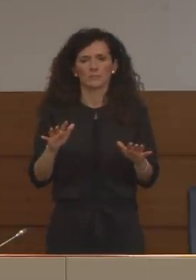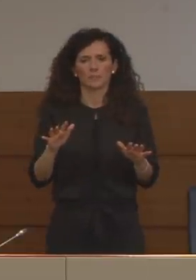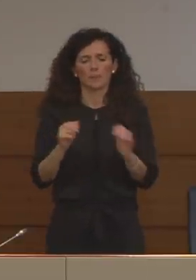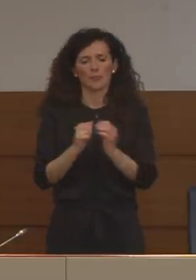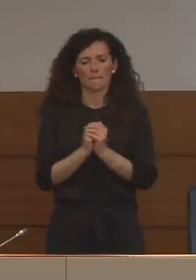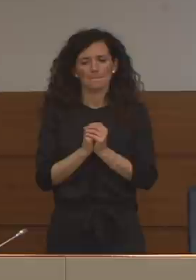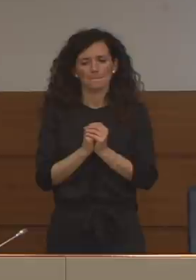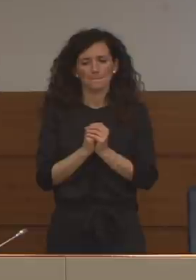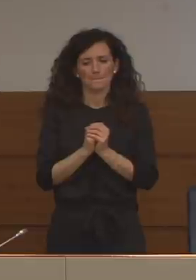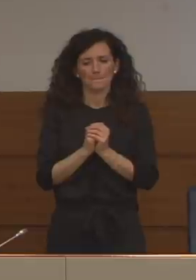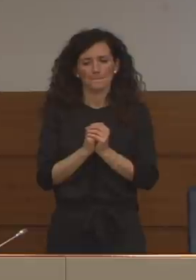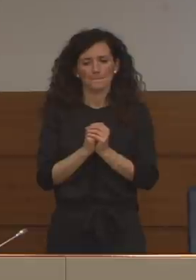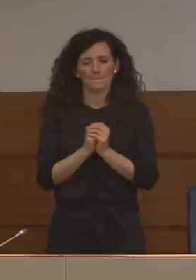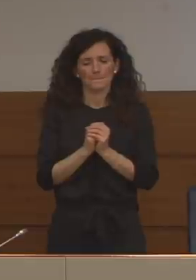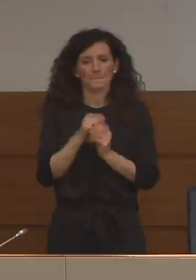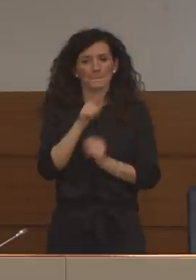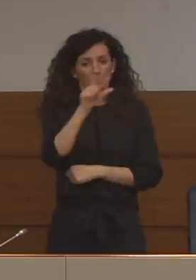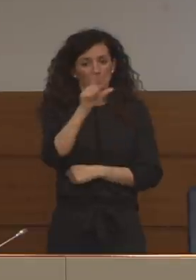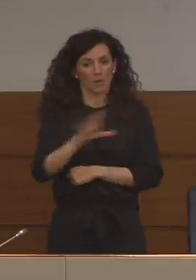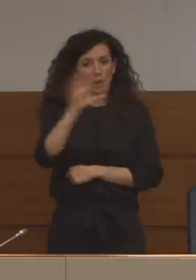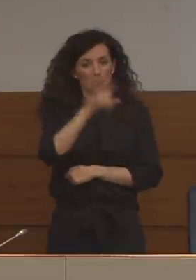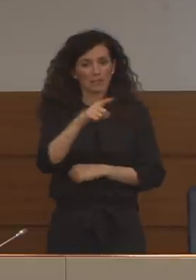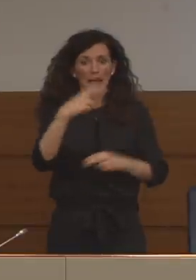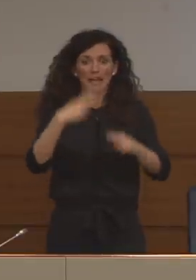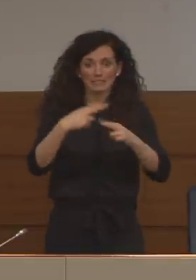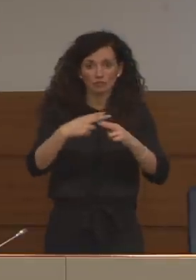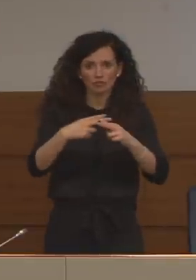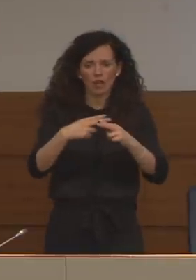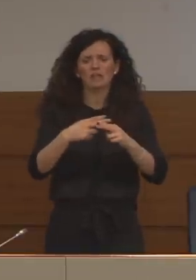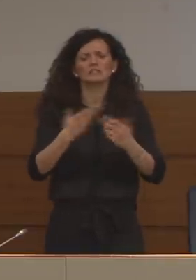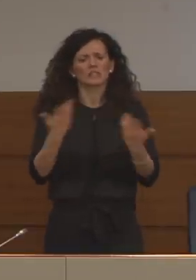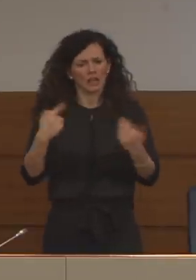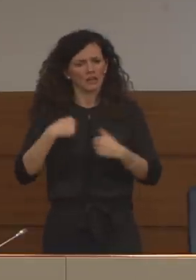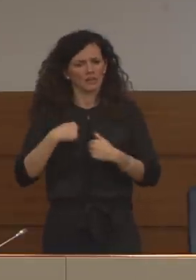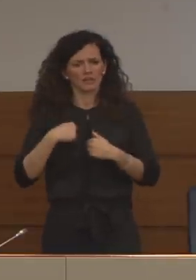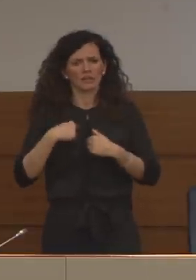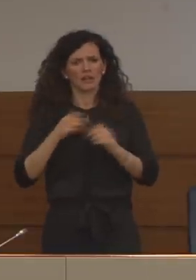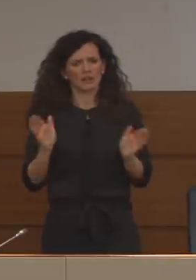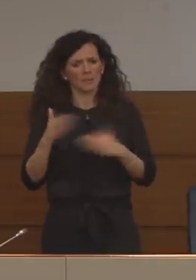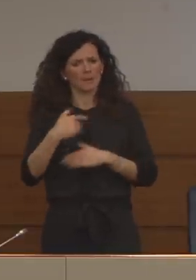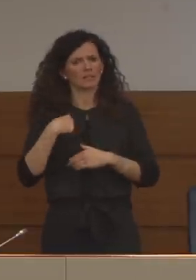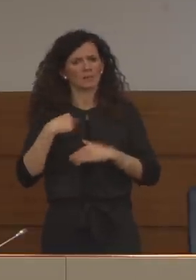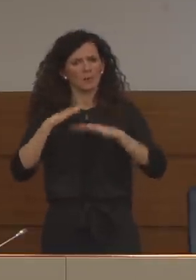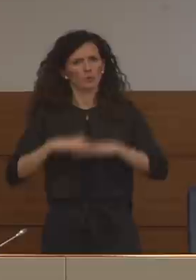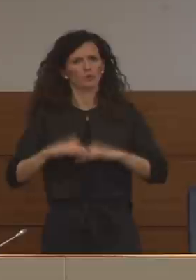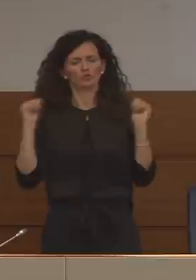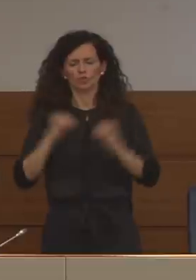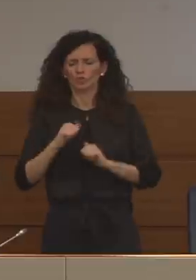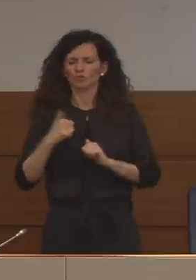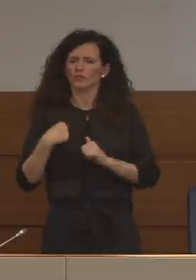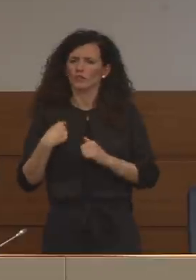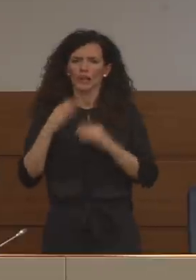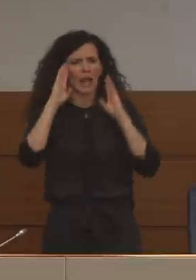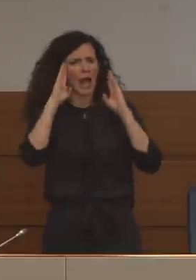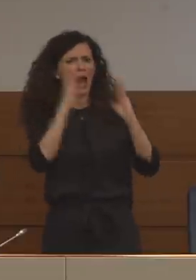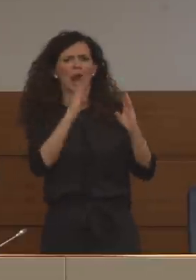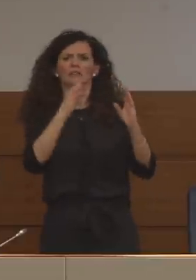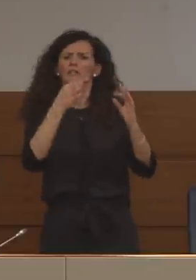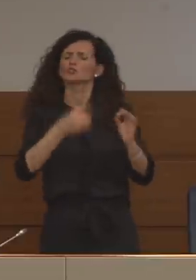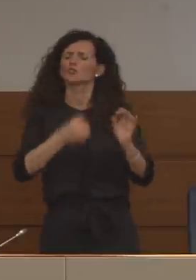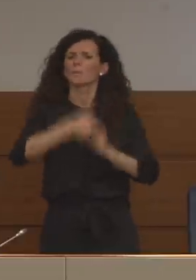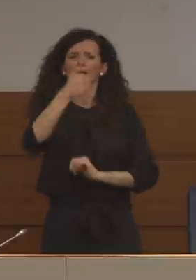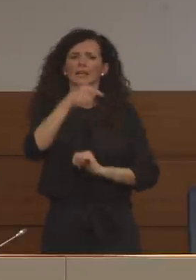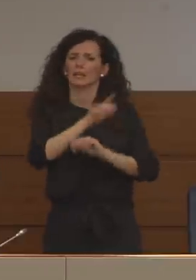nelle esigenze nel soddisfare le esigenze da parte del dipartimento ha avuto la maggiore attenzione perché